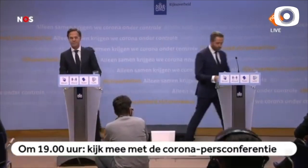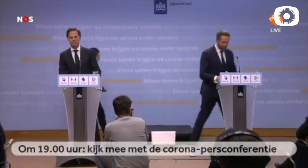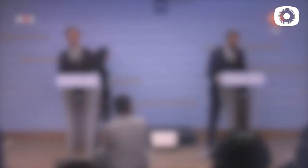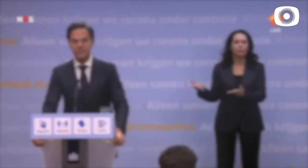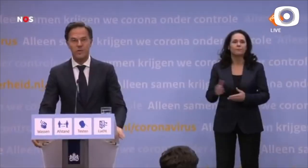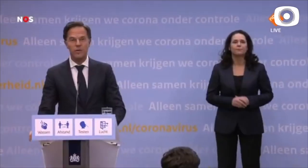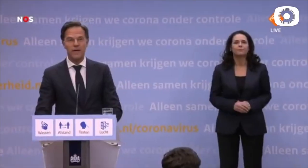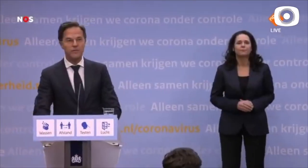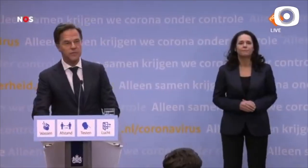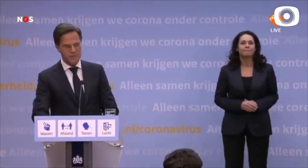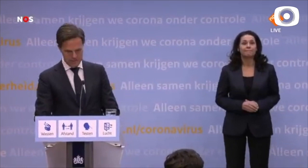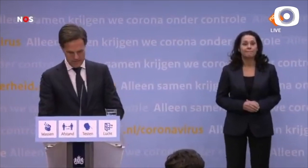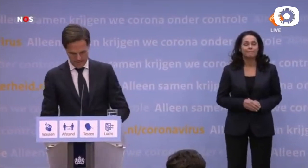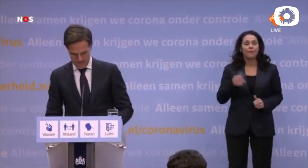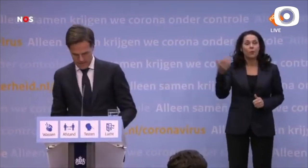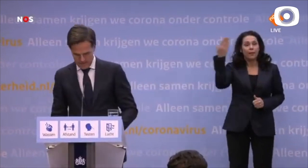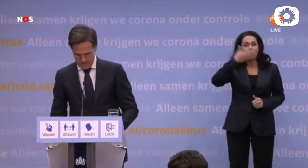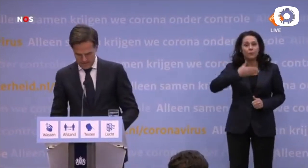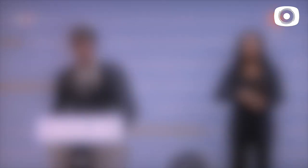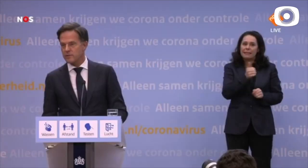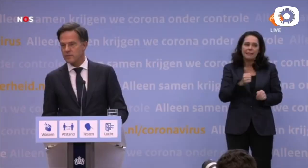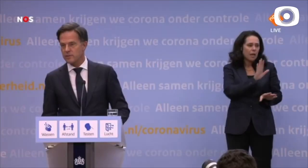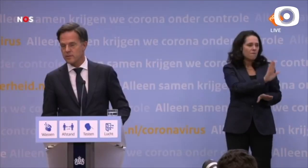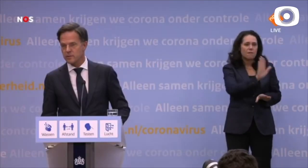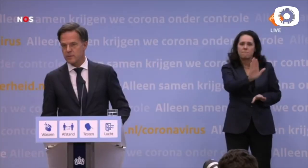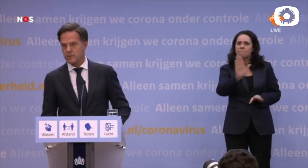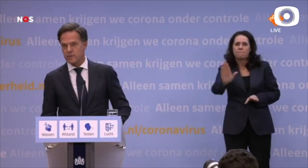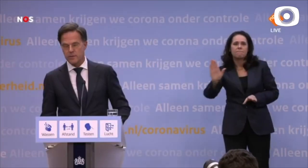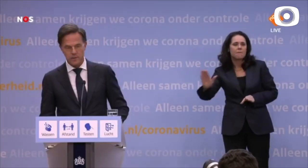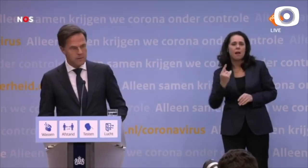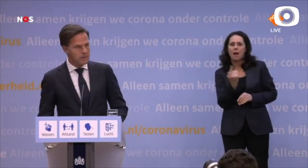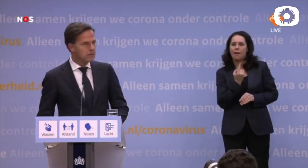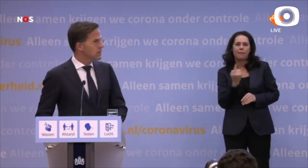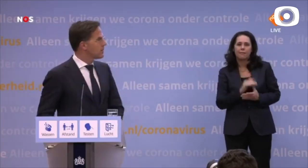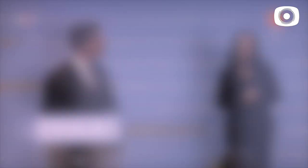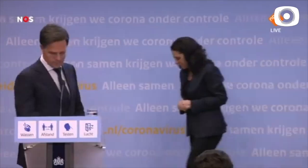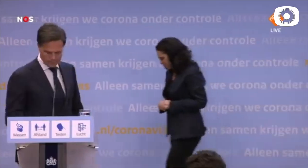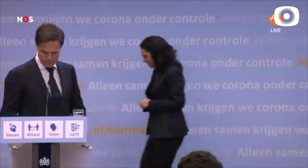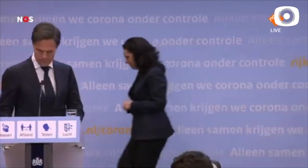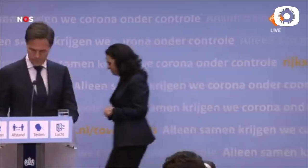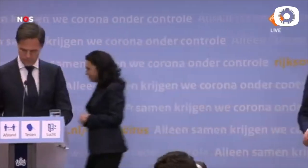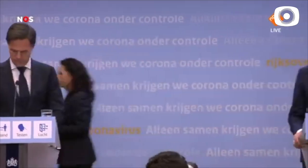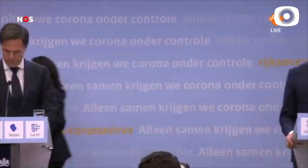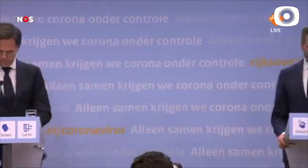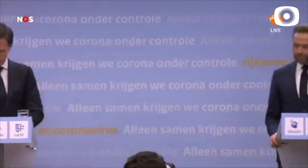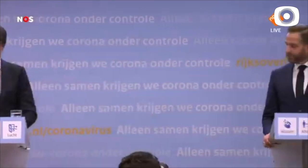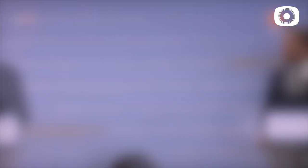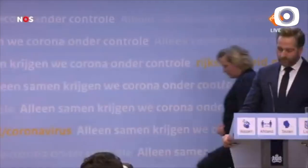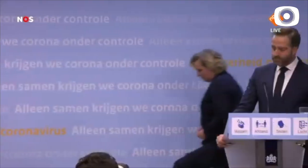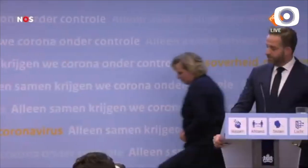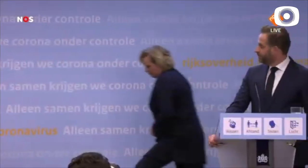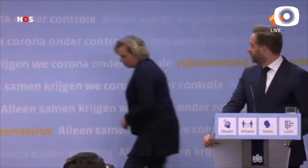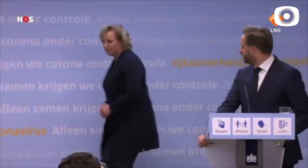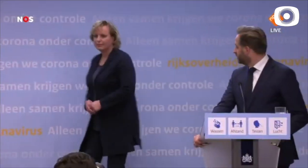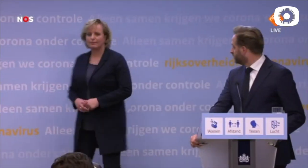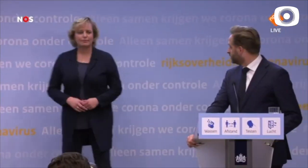een ramp. Goedenavond. Oh, daar gaat hij weer! Hij zit hier ook te kijken van, oké. Ah, de volgende die eraf is.